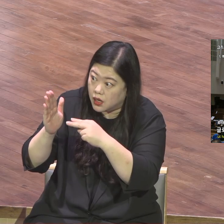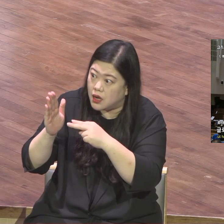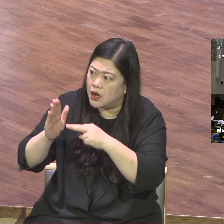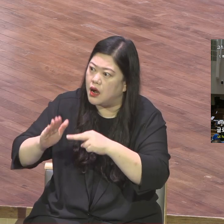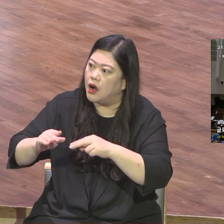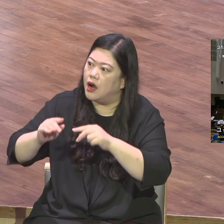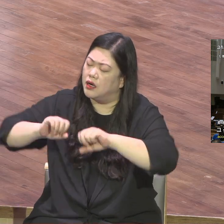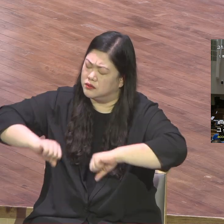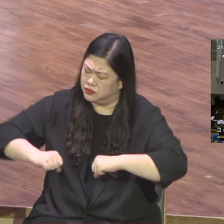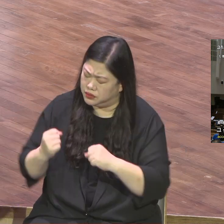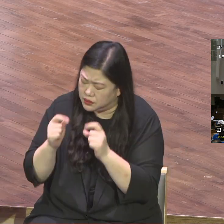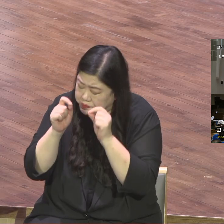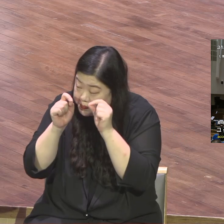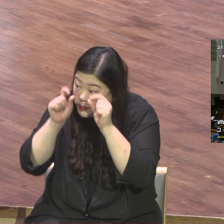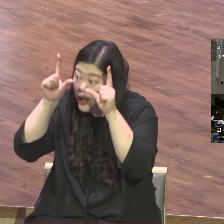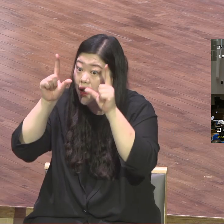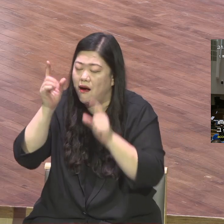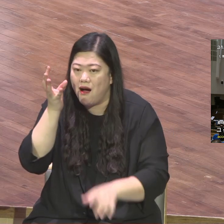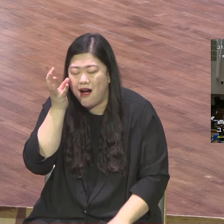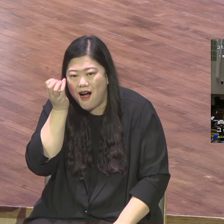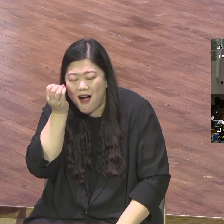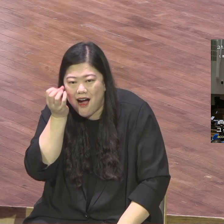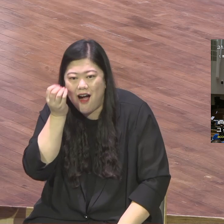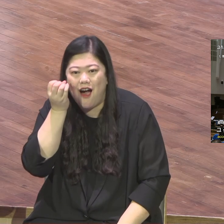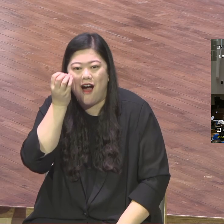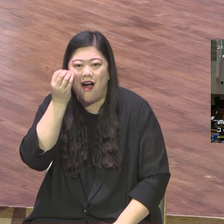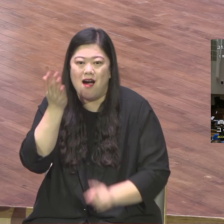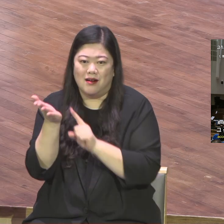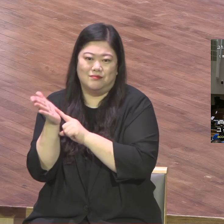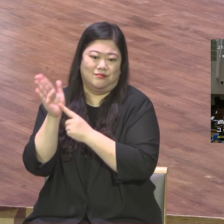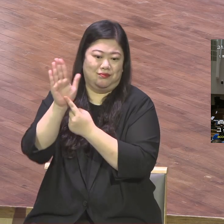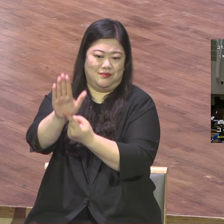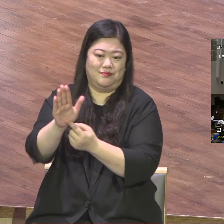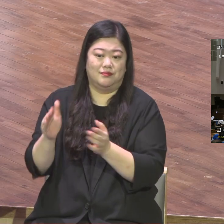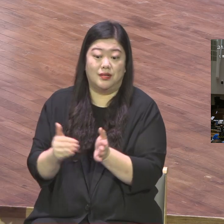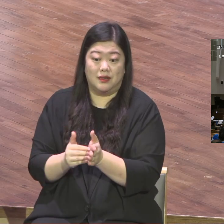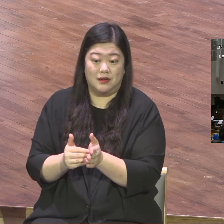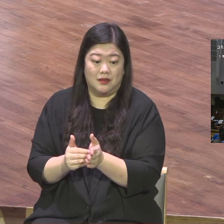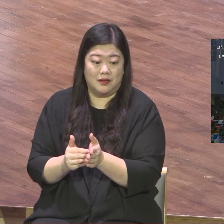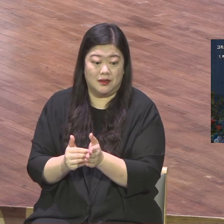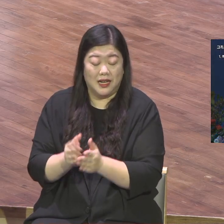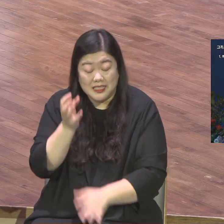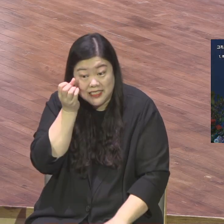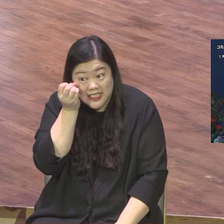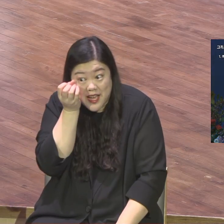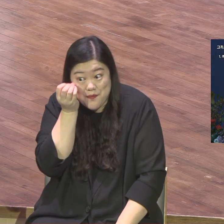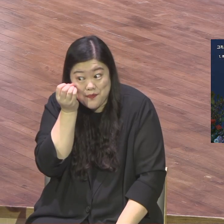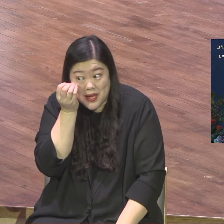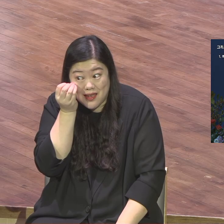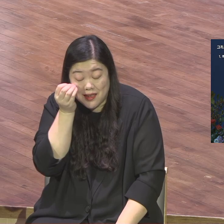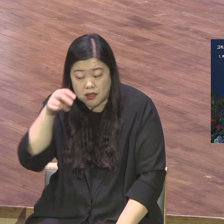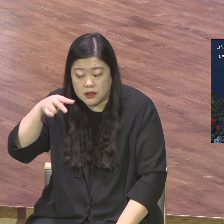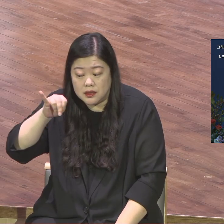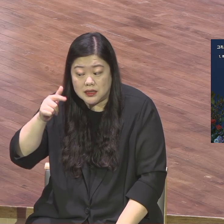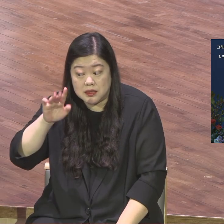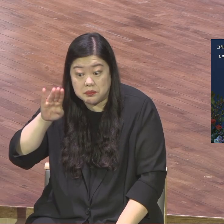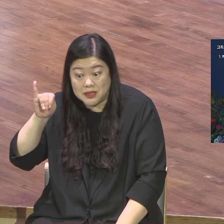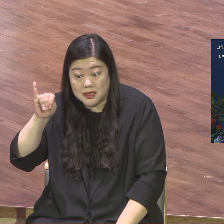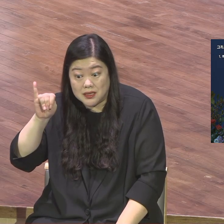알게 하신 바 그 신비의 계시를 따라 된 것이니, 그 신비의 계시